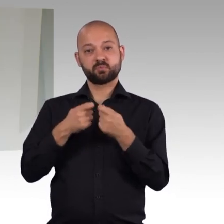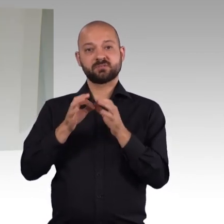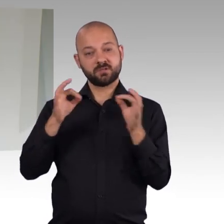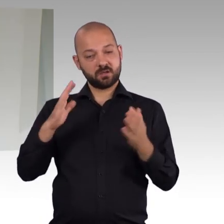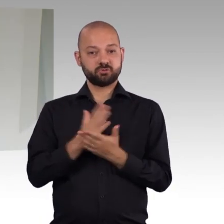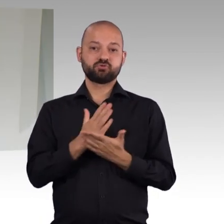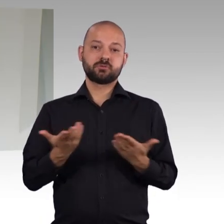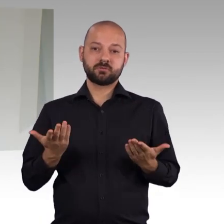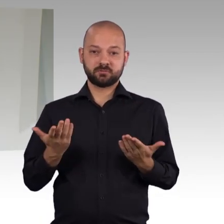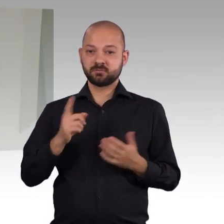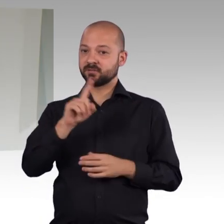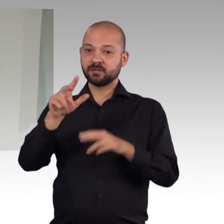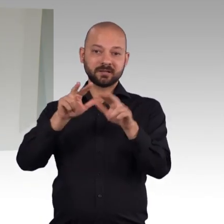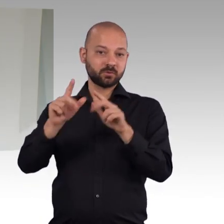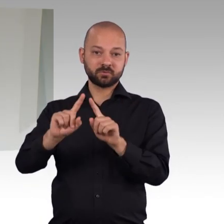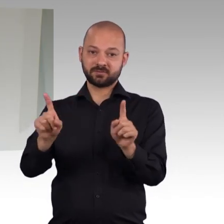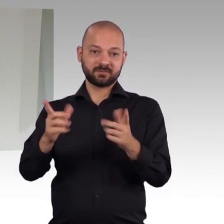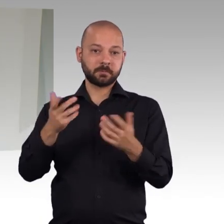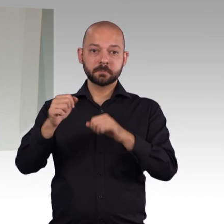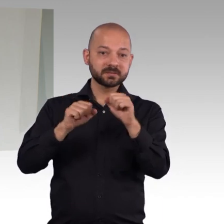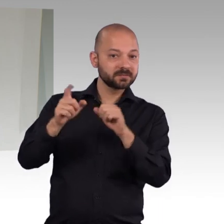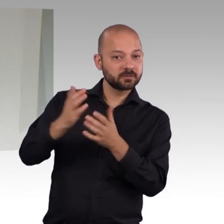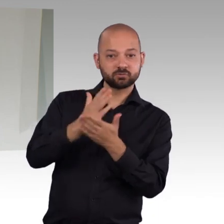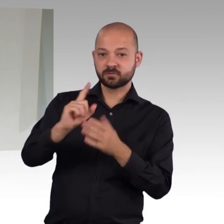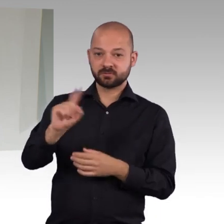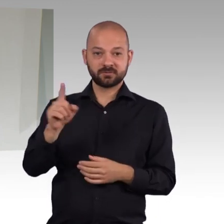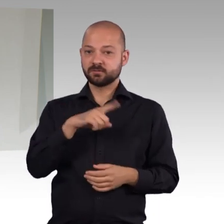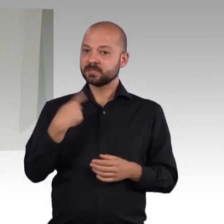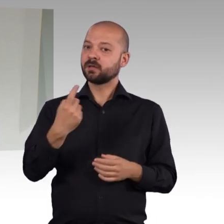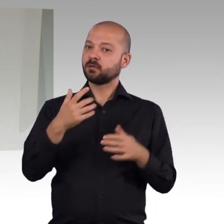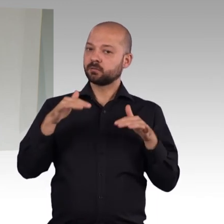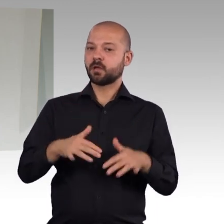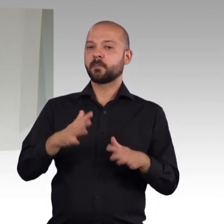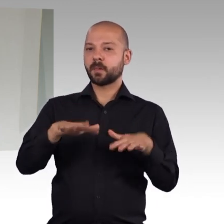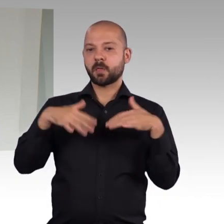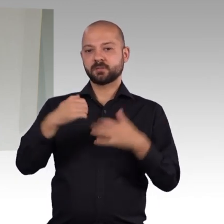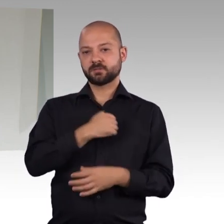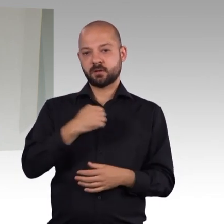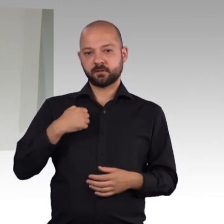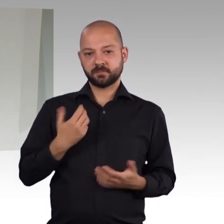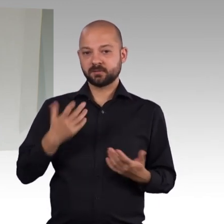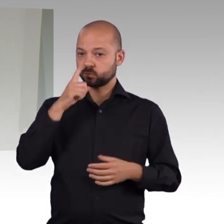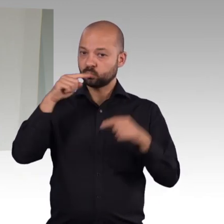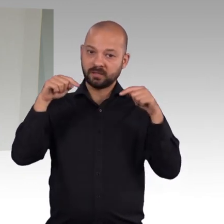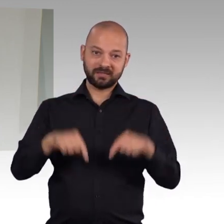nicht gegeben hat. Wir sind nach unserer Auffassung der Linken jetzt schon auf einem falschen Pfad. Ich meine, ich war ja mal Haushälter.